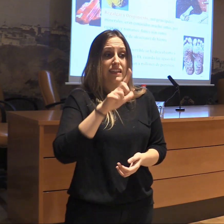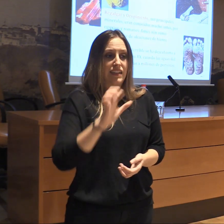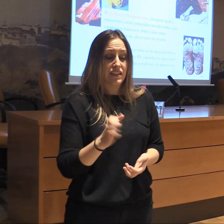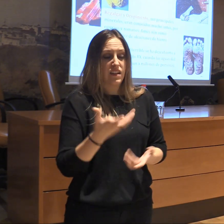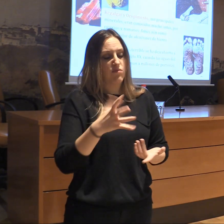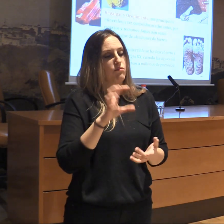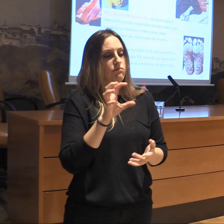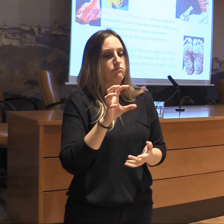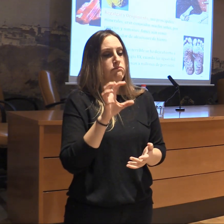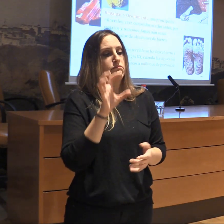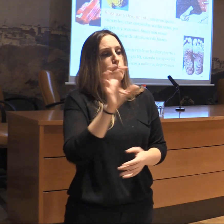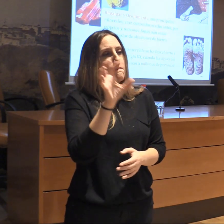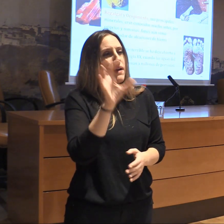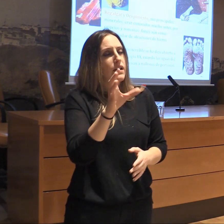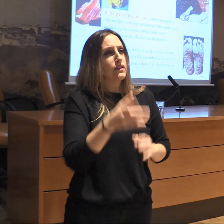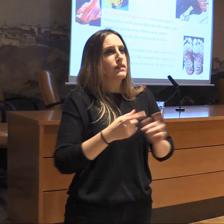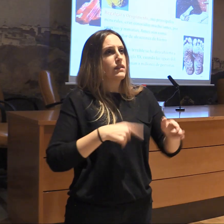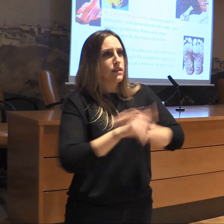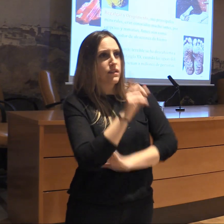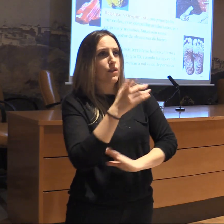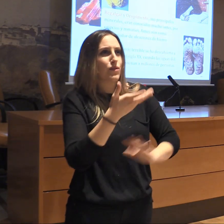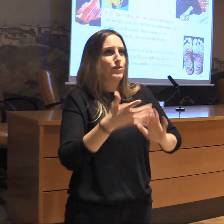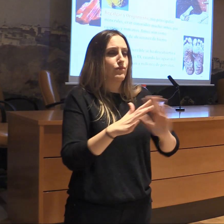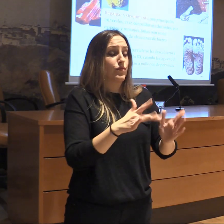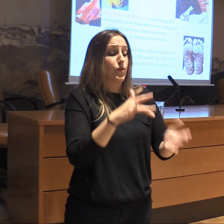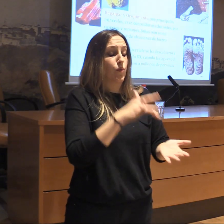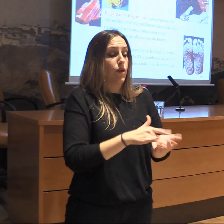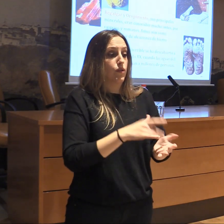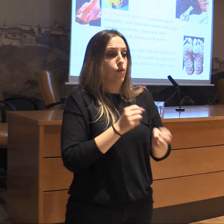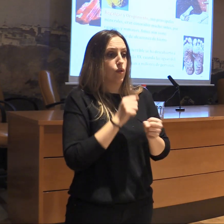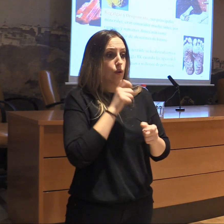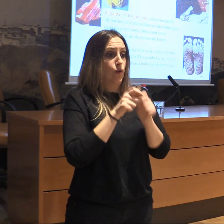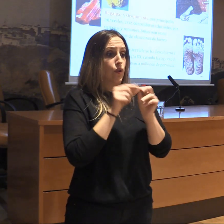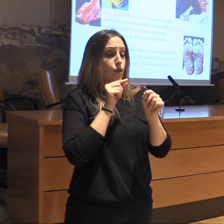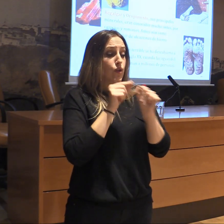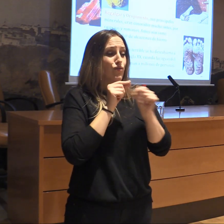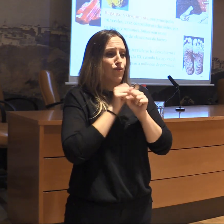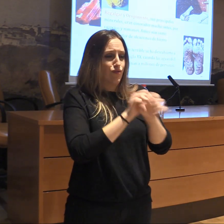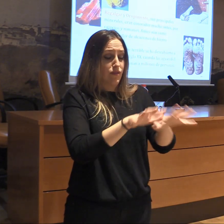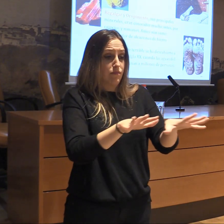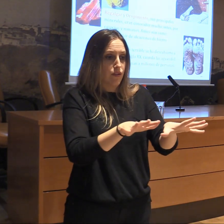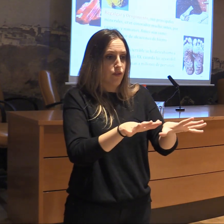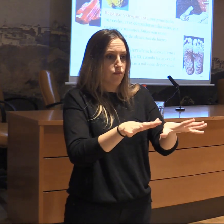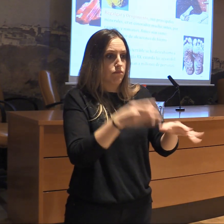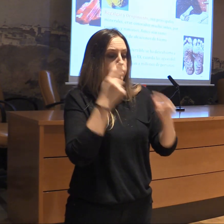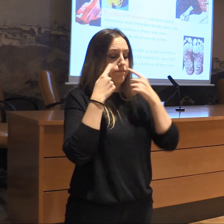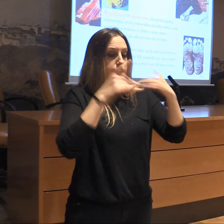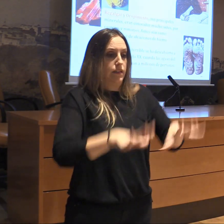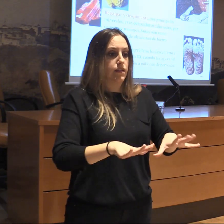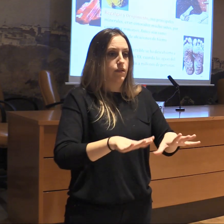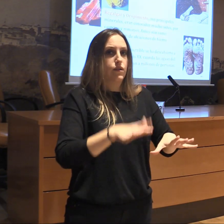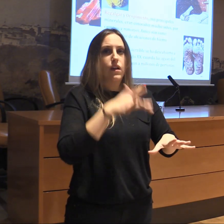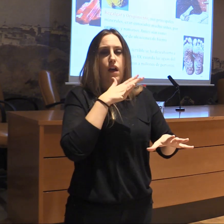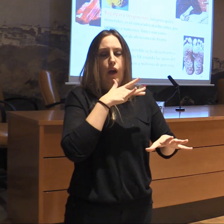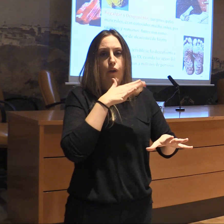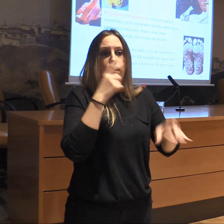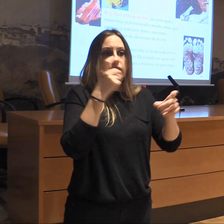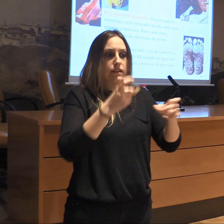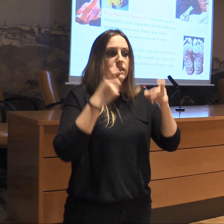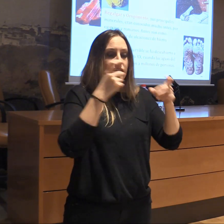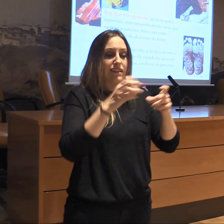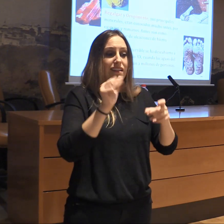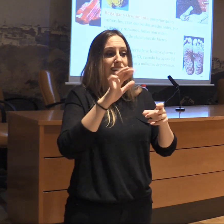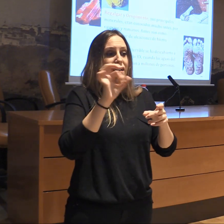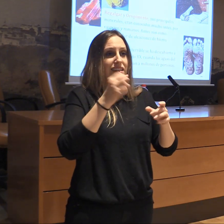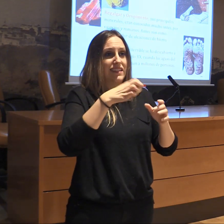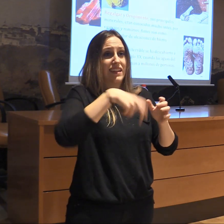de desarrollo medio, cuando se han detectado estas contaminaciones, pues se han puesto medios para remediarlas, para quitar el